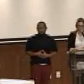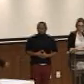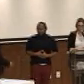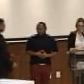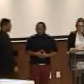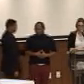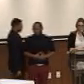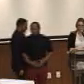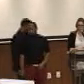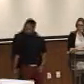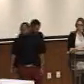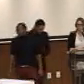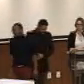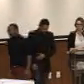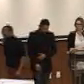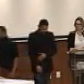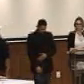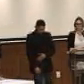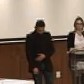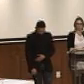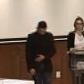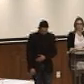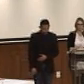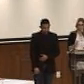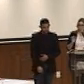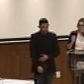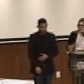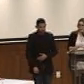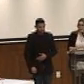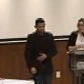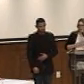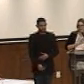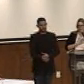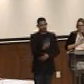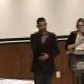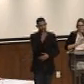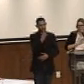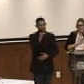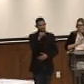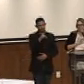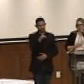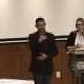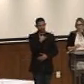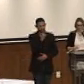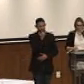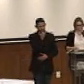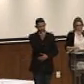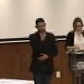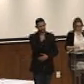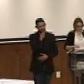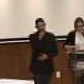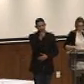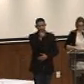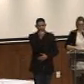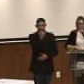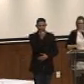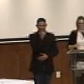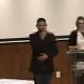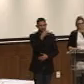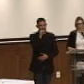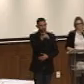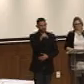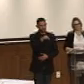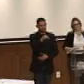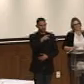2 minutos para a resposta. Professor, Desculpa, 4, desculpa. Não vou te...